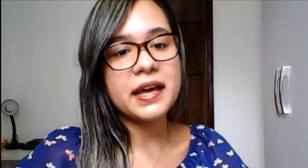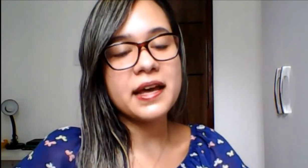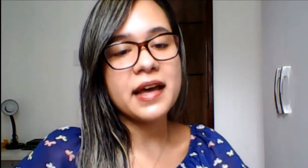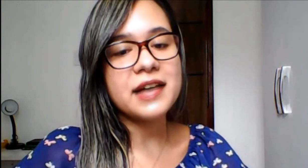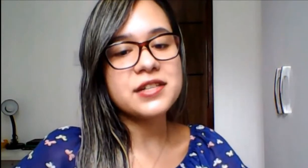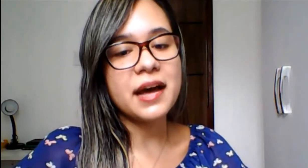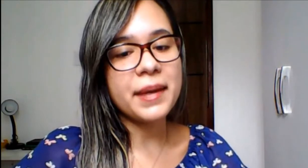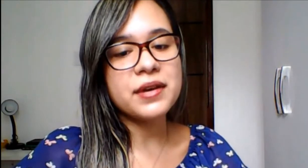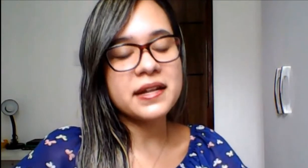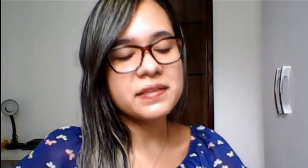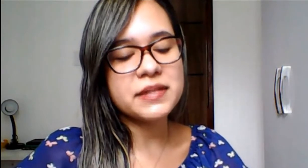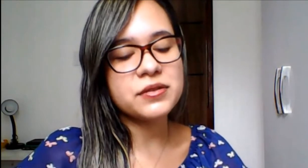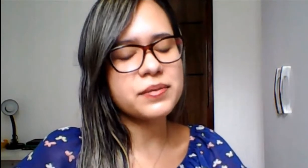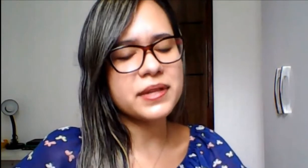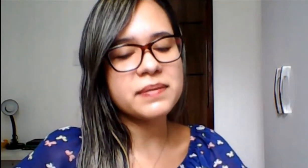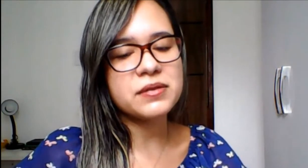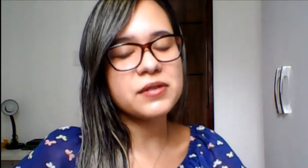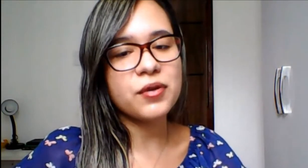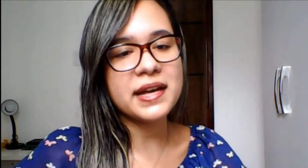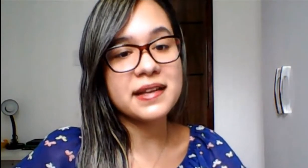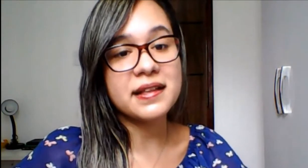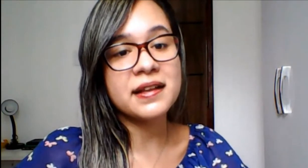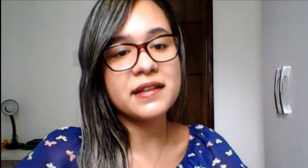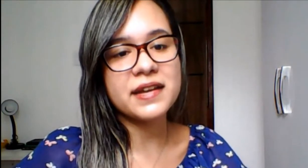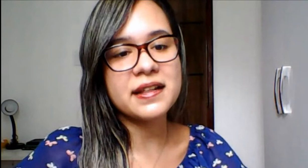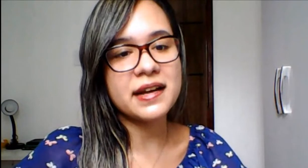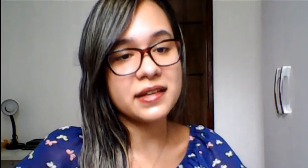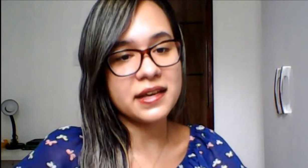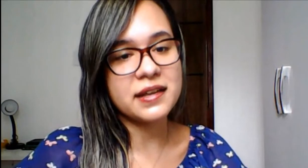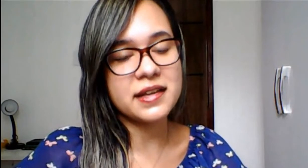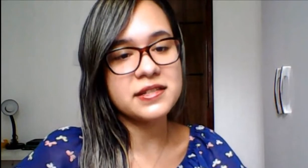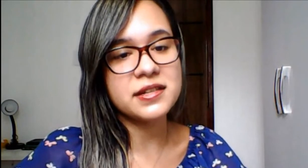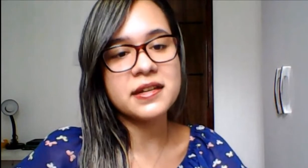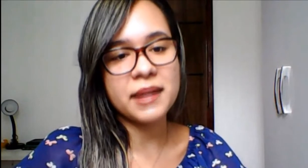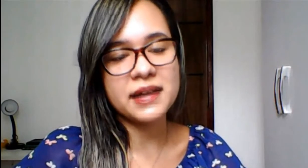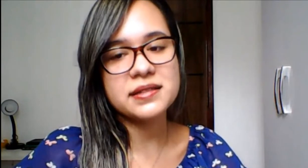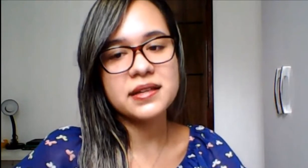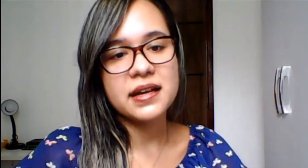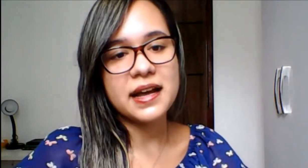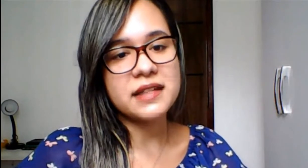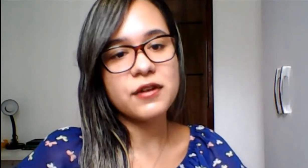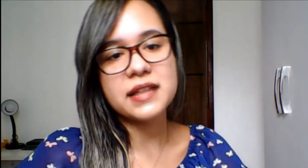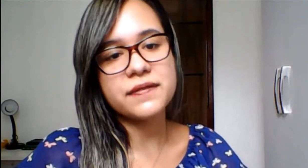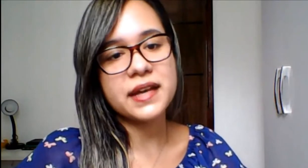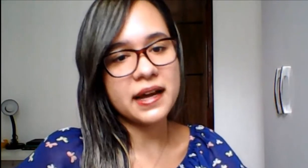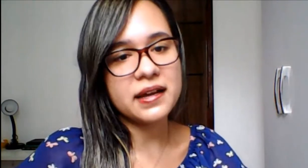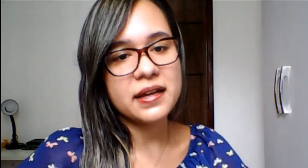porque a maioria das pessoas, muitas pessoas não conhecem a tanta variedade que existe de animais, elas vão classificar